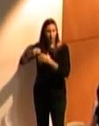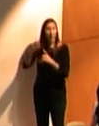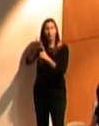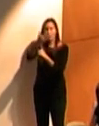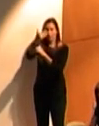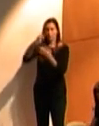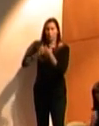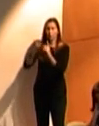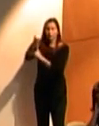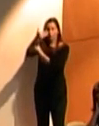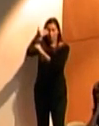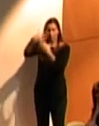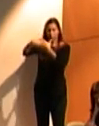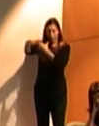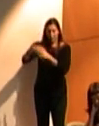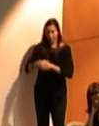association d'usagers.